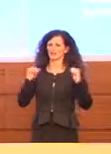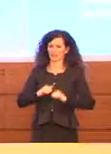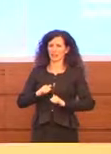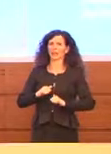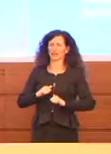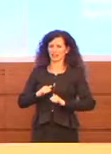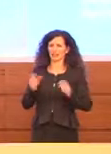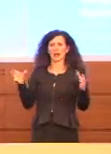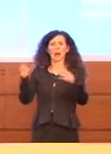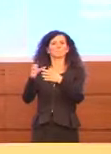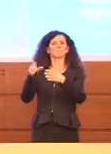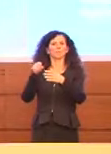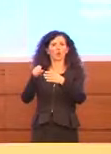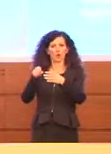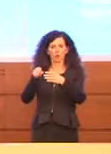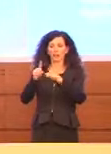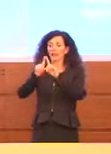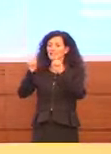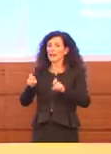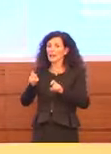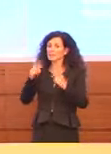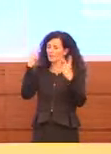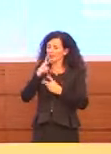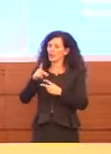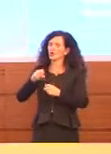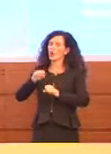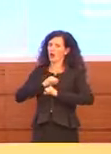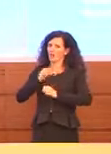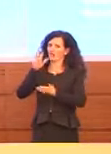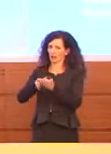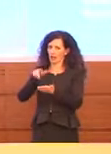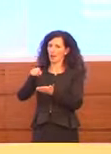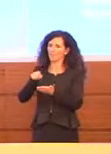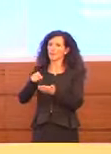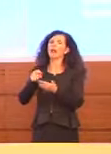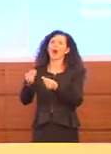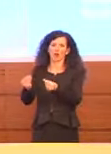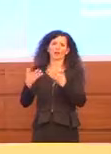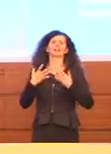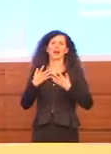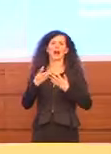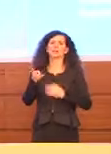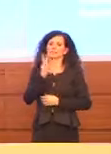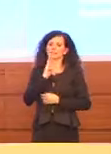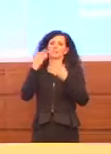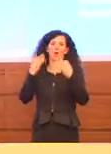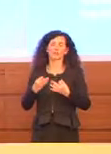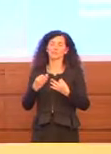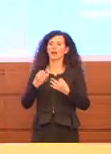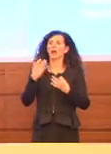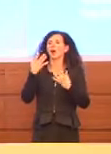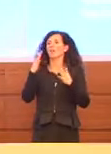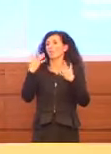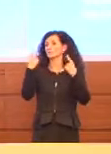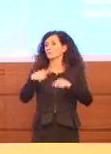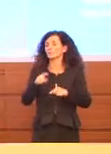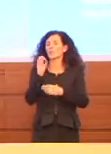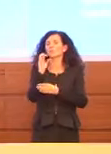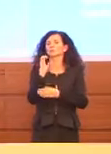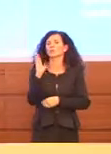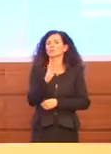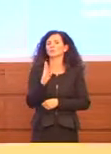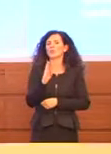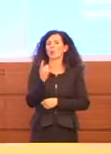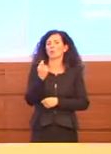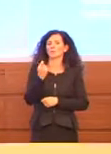test affidabili ci darà certamente delle risposte in questo senso per questo per uso brusaferro probabilmente è stato un attimo cauto perché